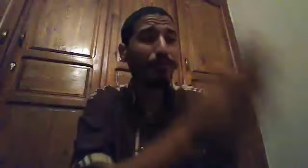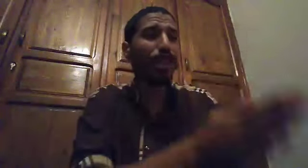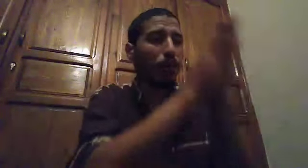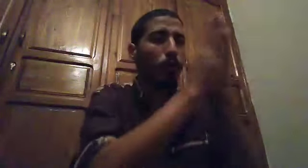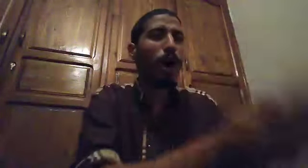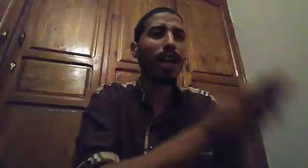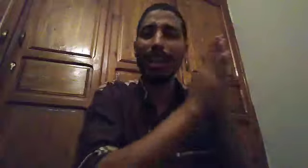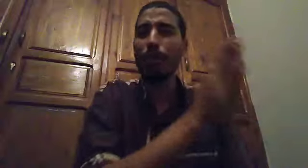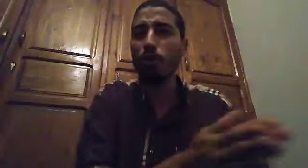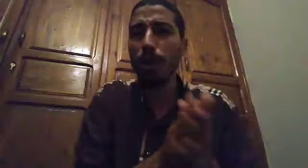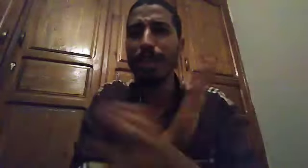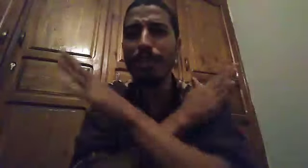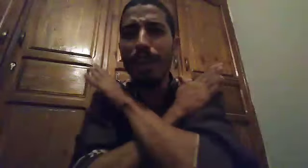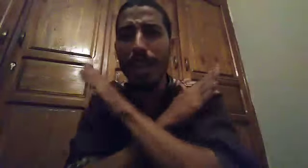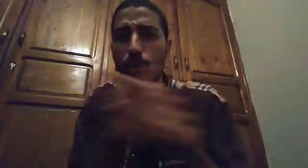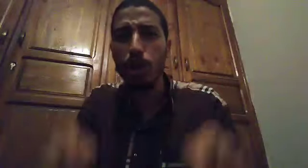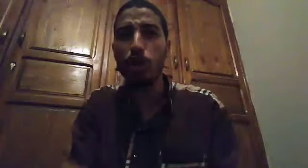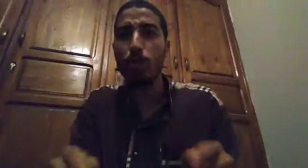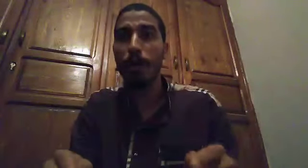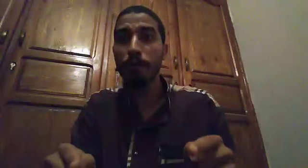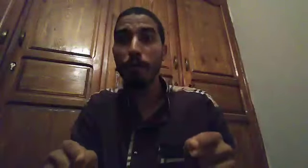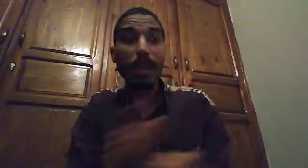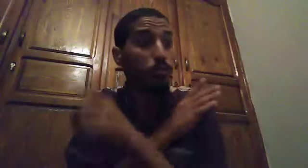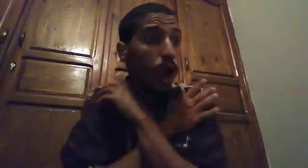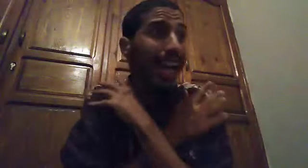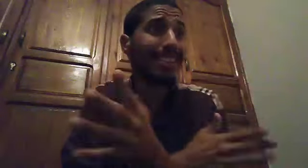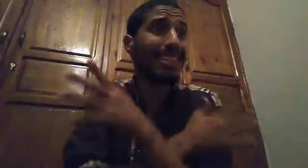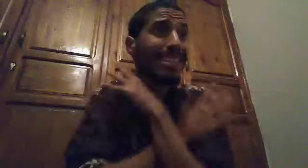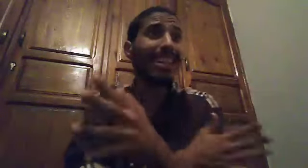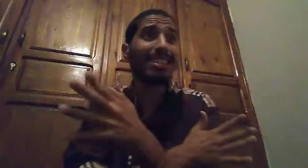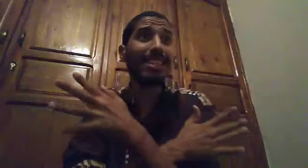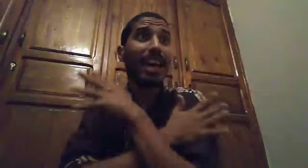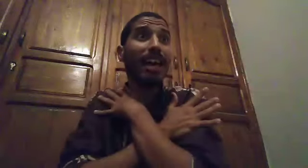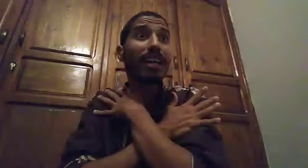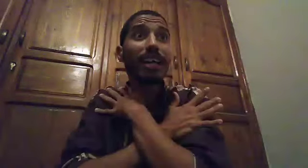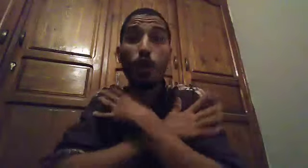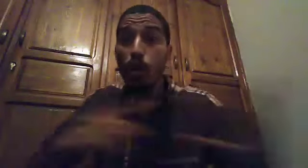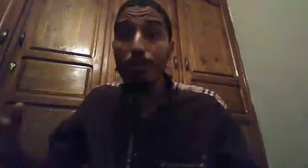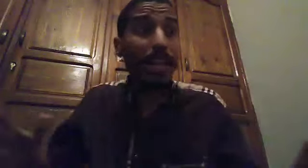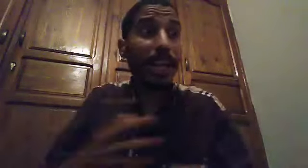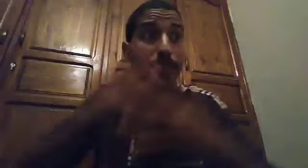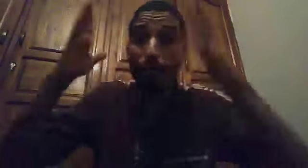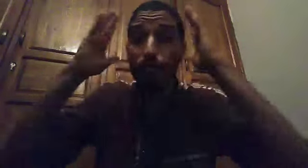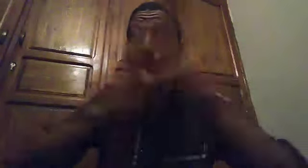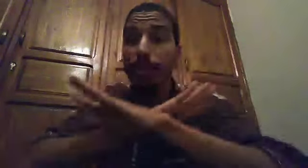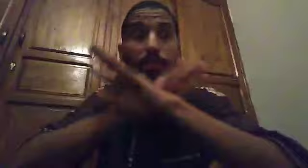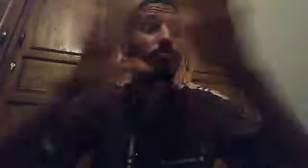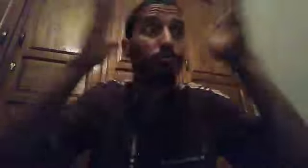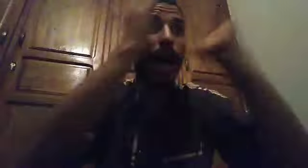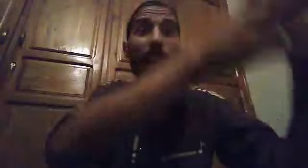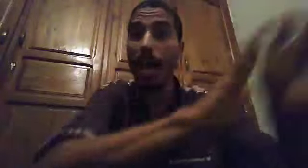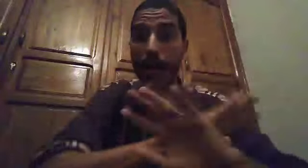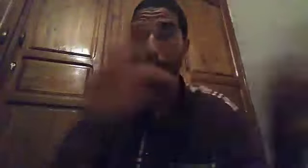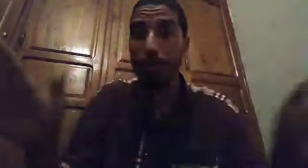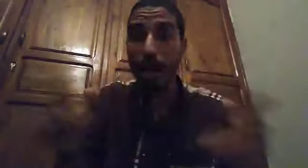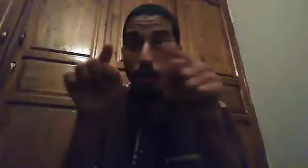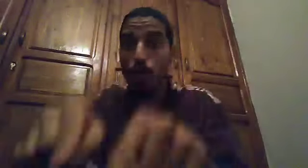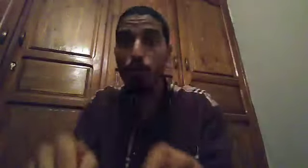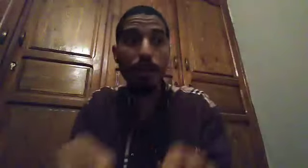افضل مباراه لعبها اوتاميندي في حياته هي اليوم، مقاتل شرس كيدخل ما كيخف بغى اللقب، هذا هو المدافع